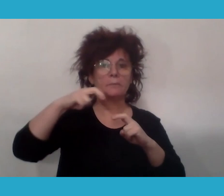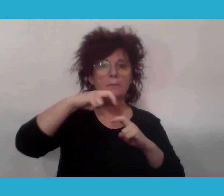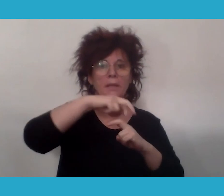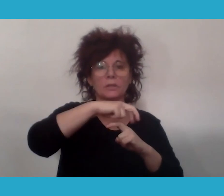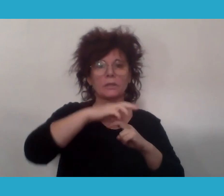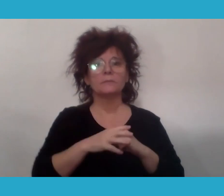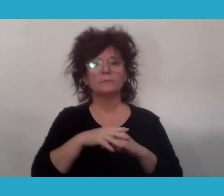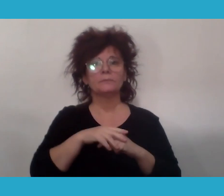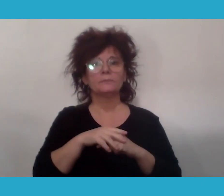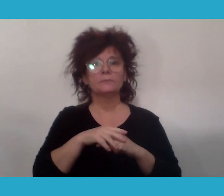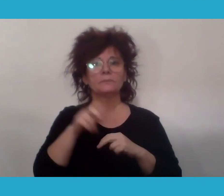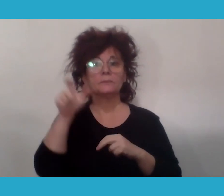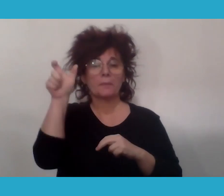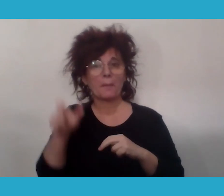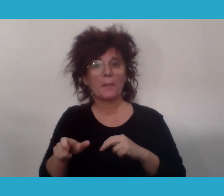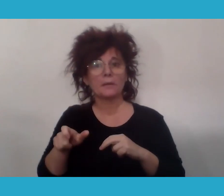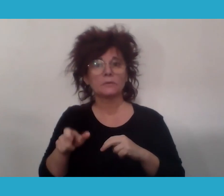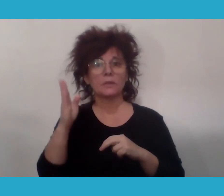ello toma la palabra la señora Brochero